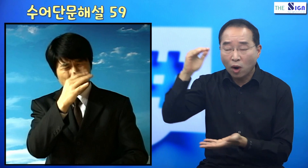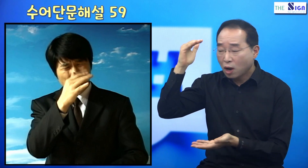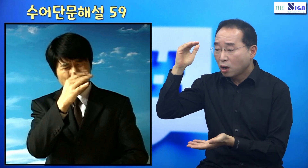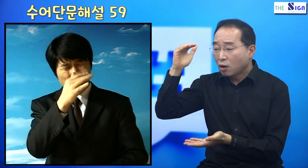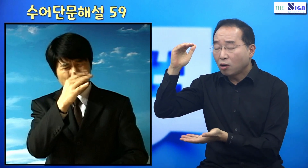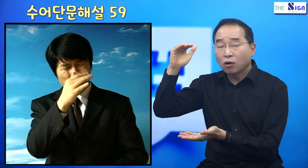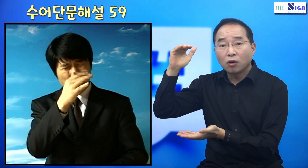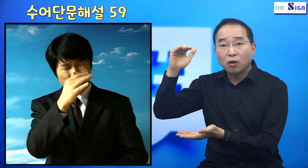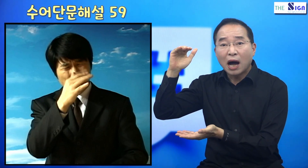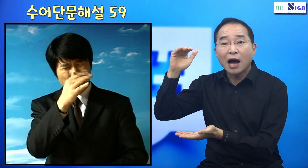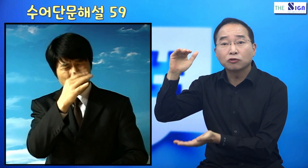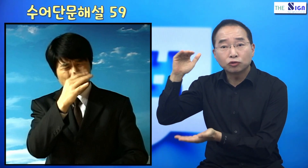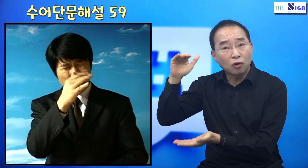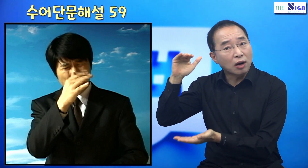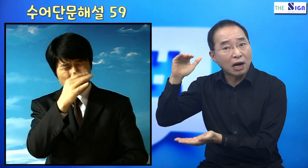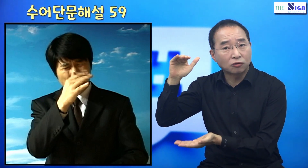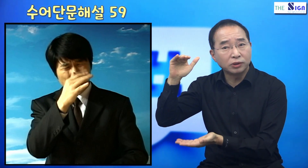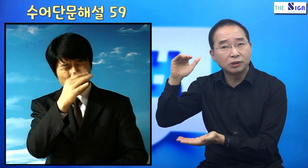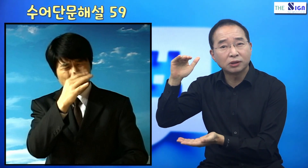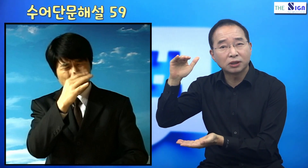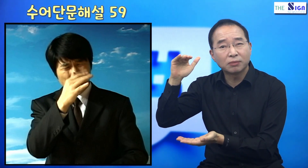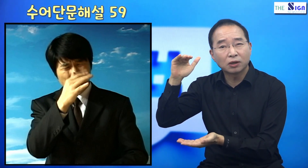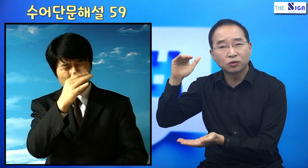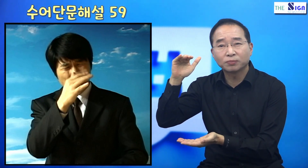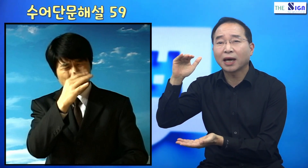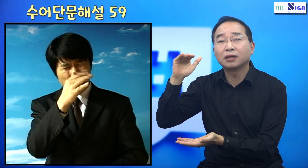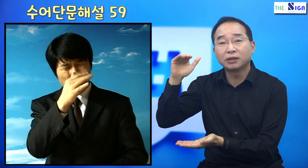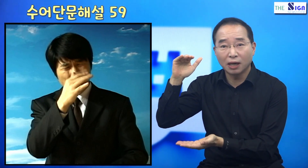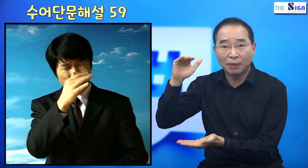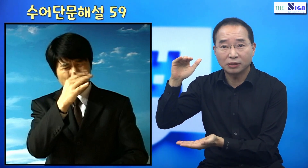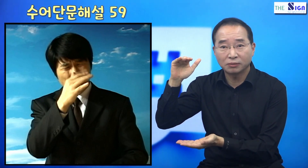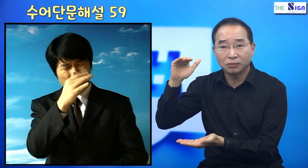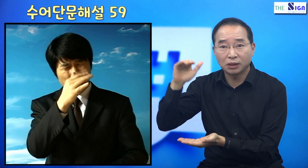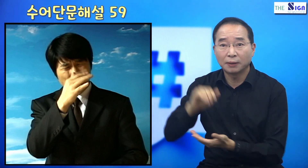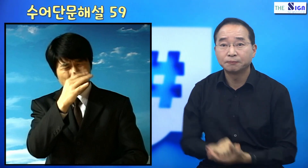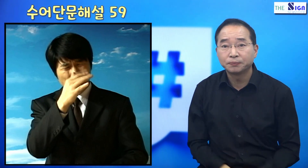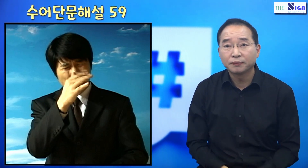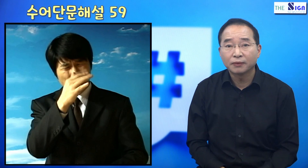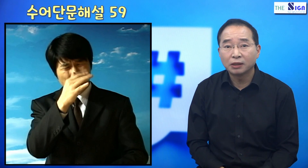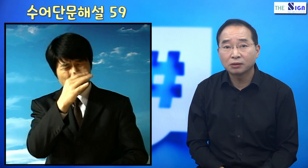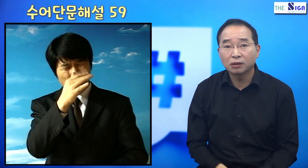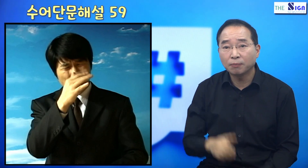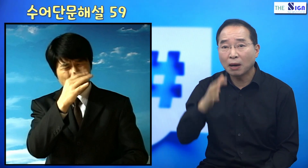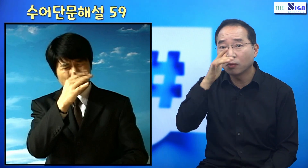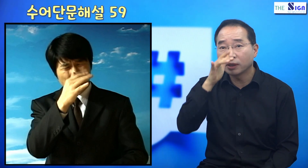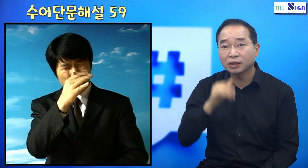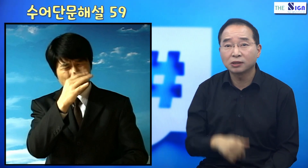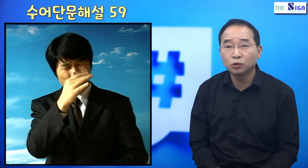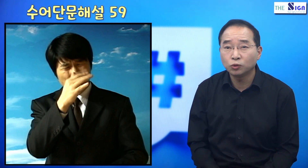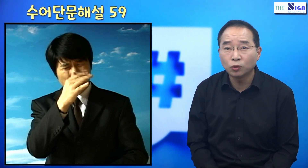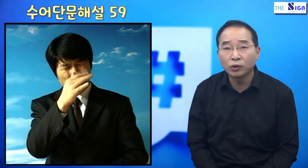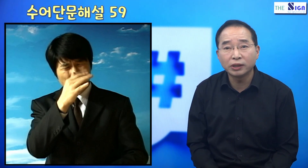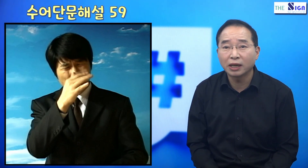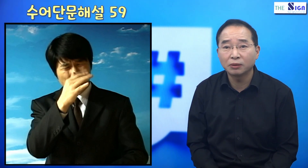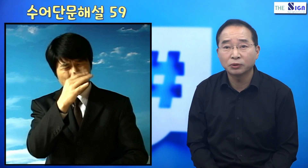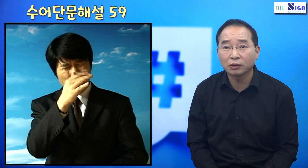느낌하고 한국어가 갖고 있는 느낌하고는 좀 다를 때가 많습니다. 그래서 이 바보가